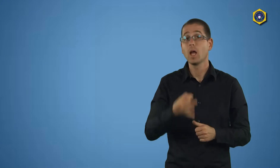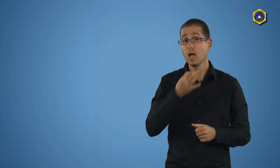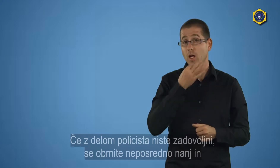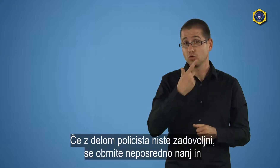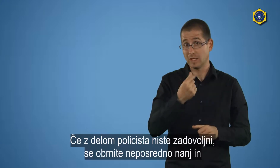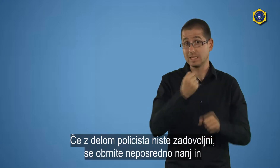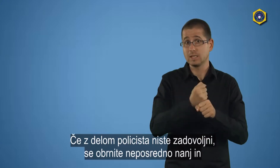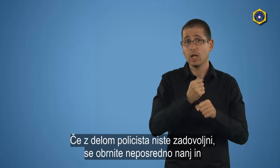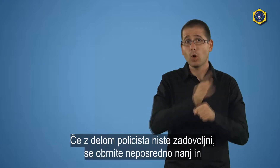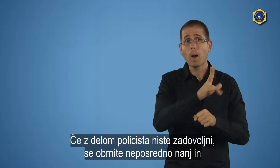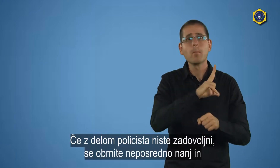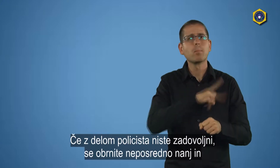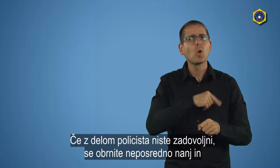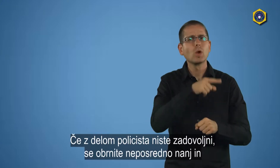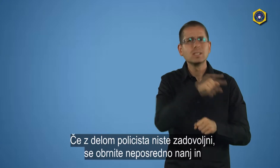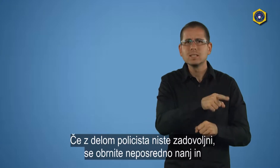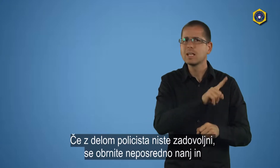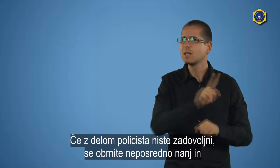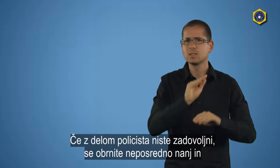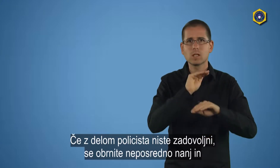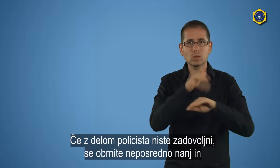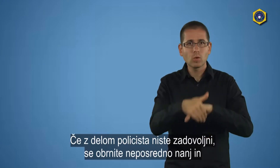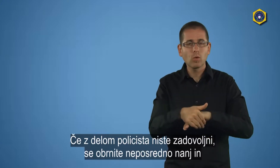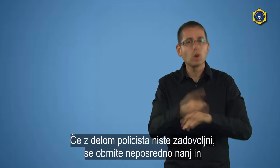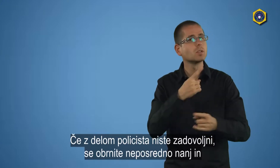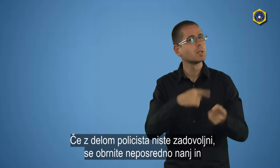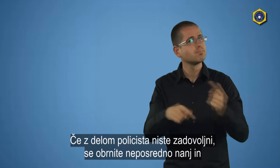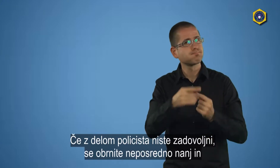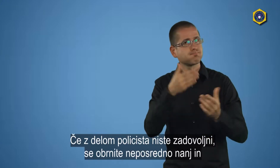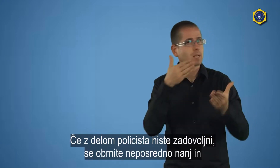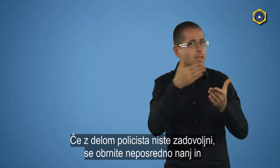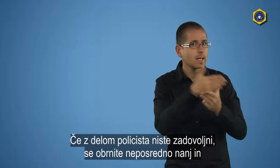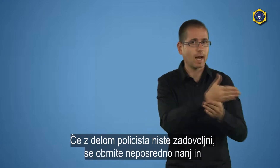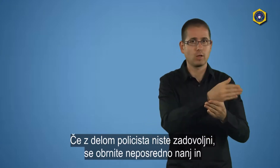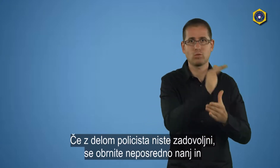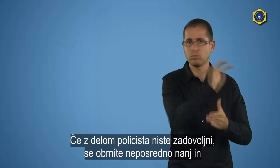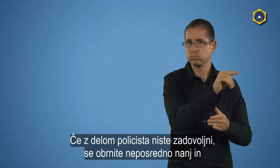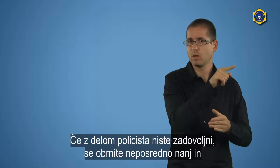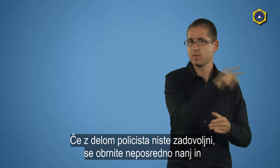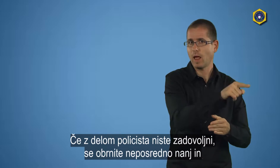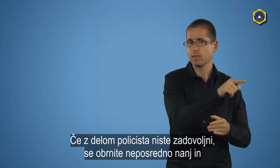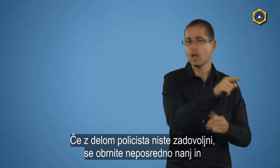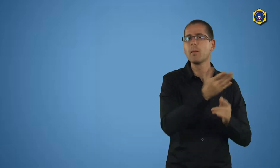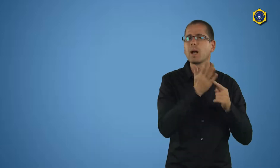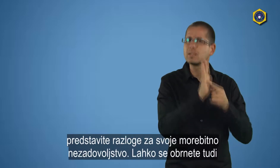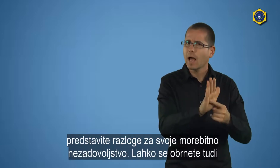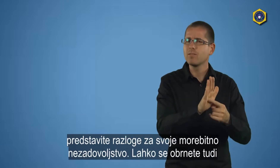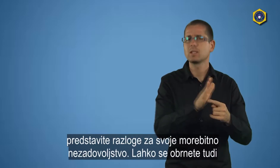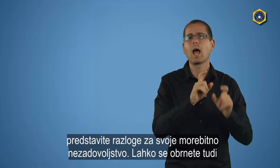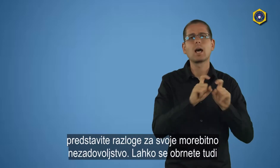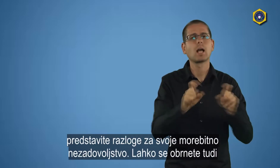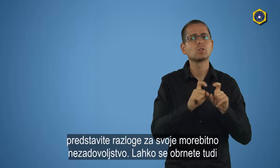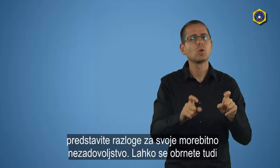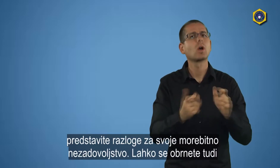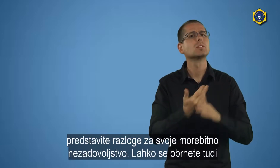Če z delom policista niste zadovoljni, se obrnite neposredno nanj in predstavite razloge za svoje